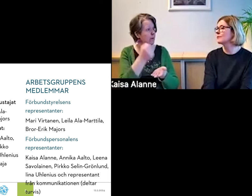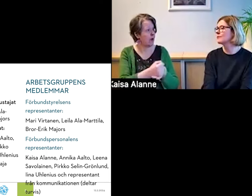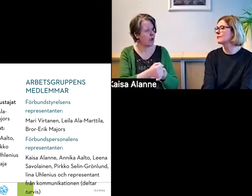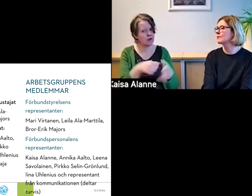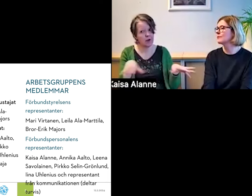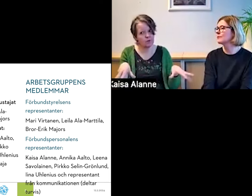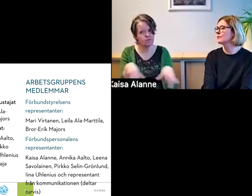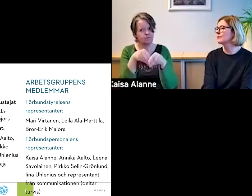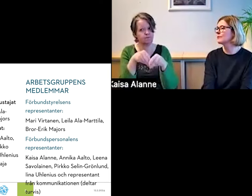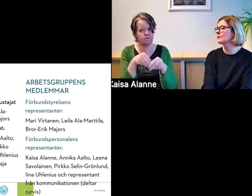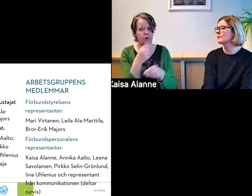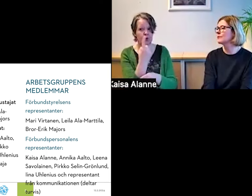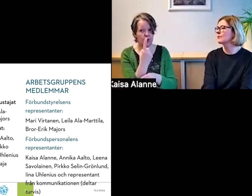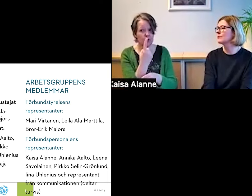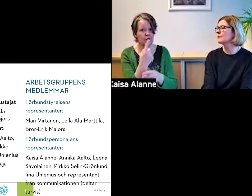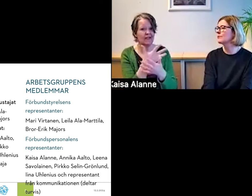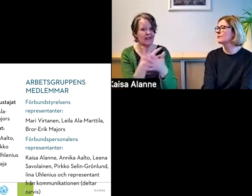jaettu paljon, mutta